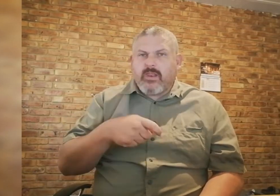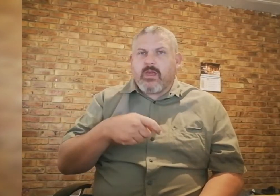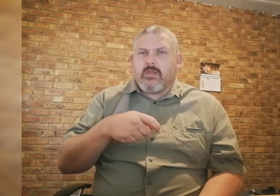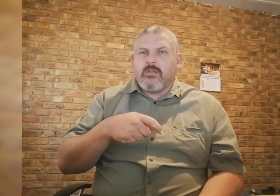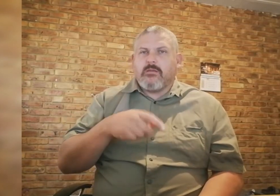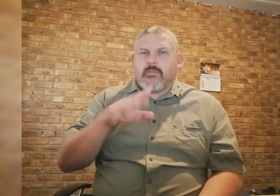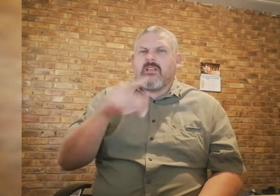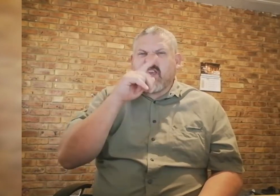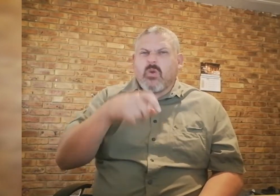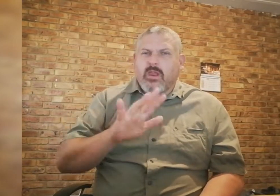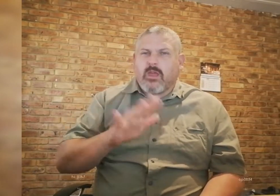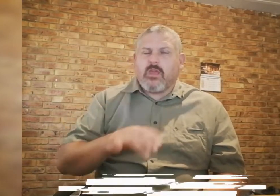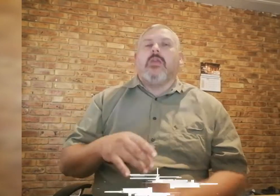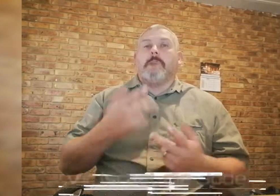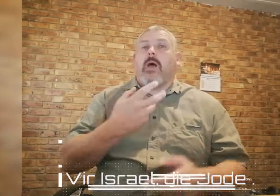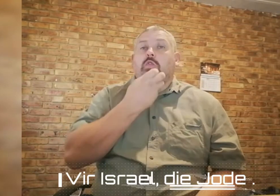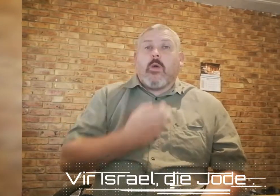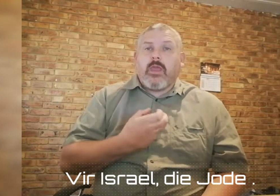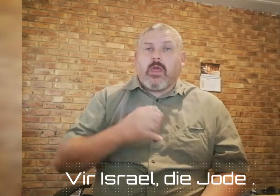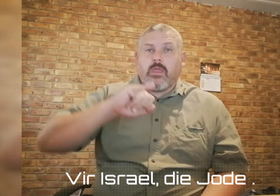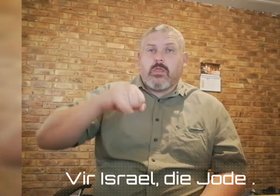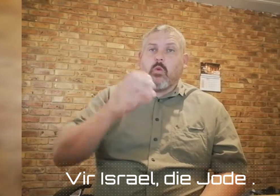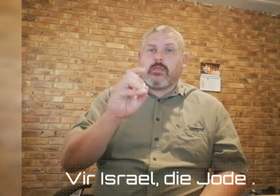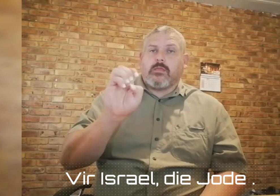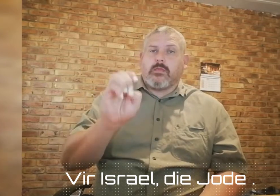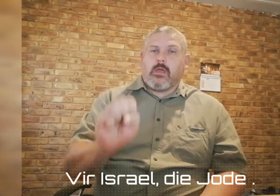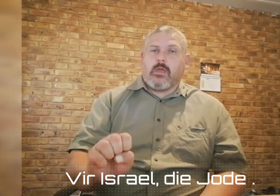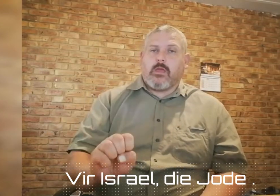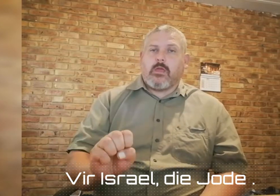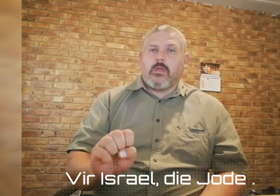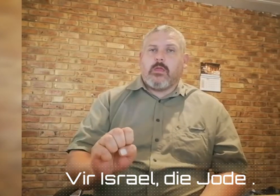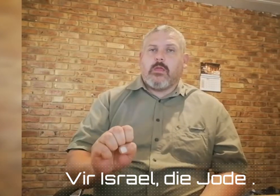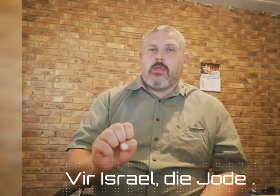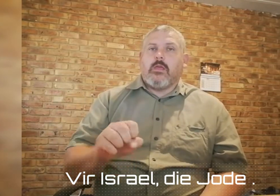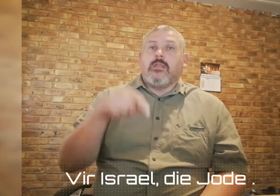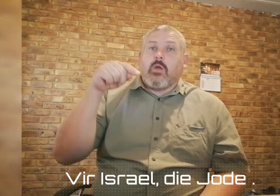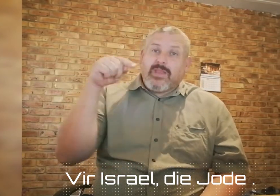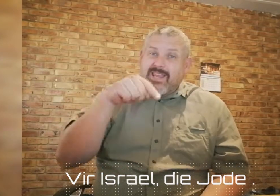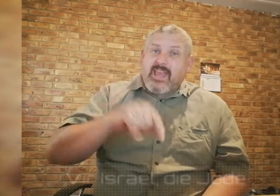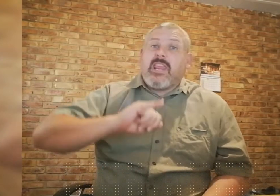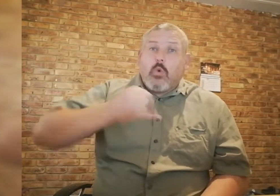Jode, baie sê Jode, maar Jode. Nou, die